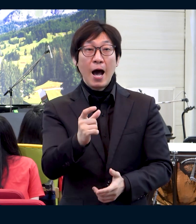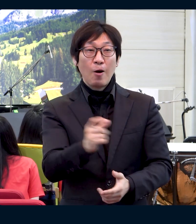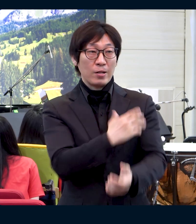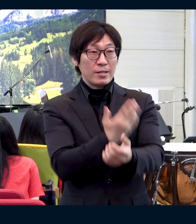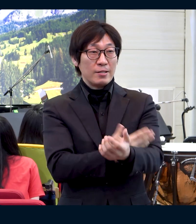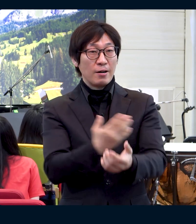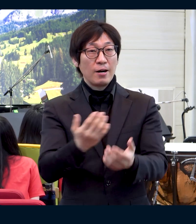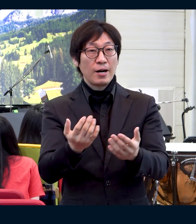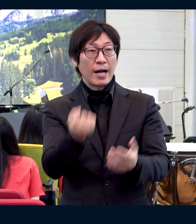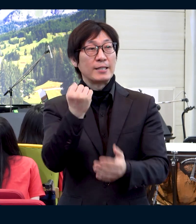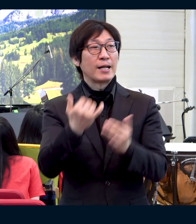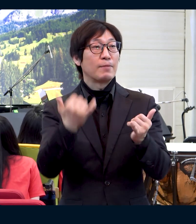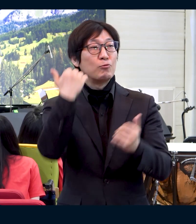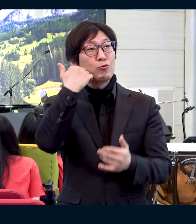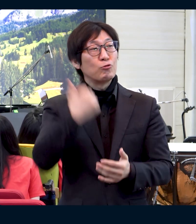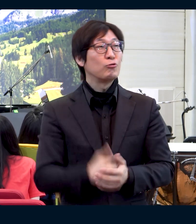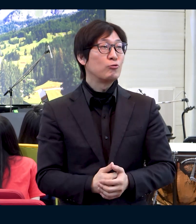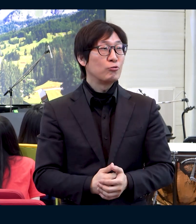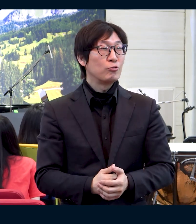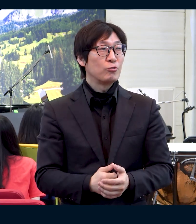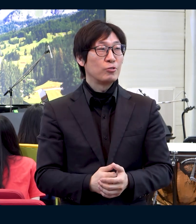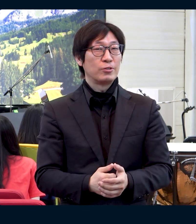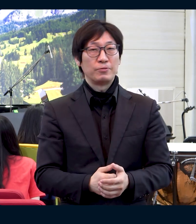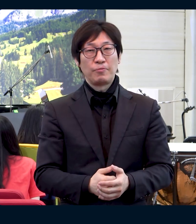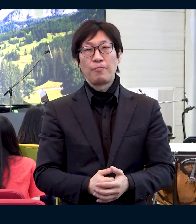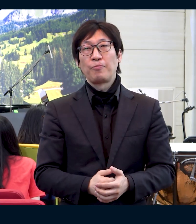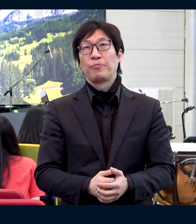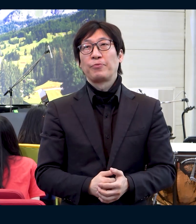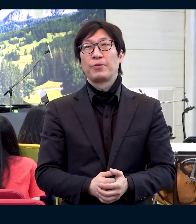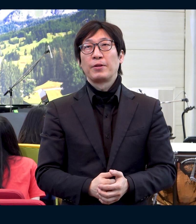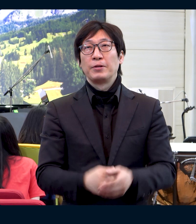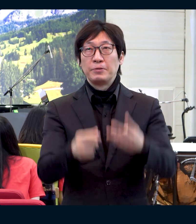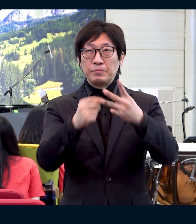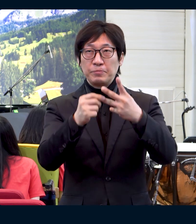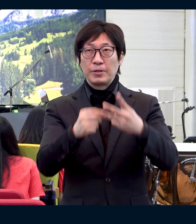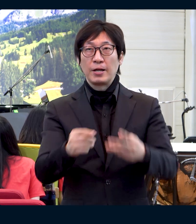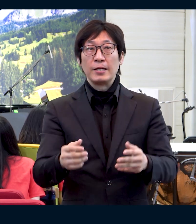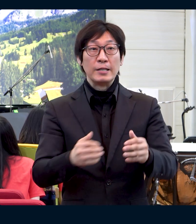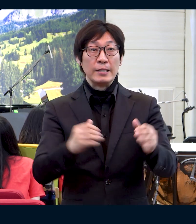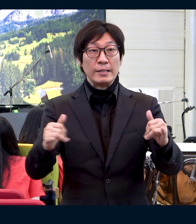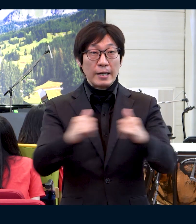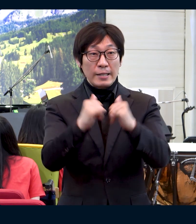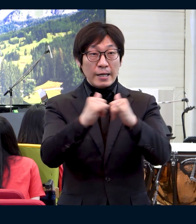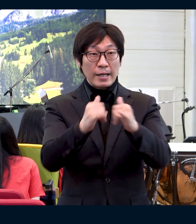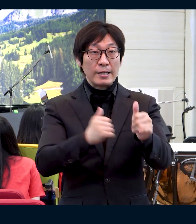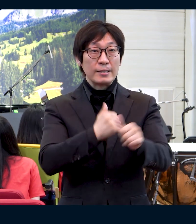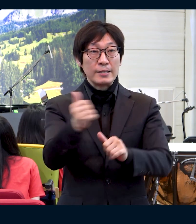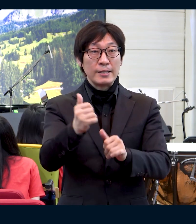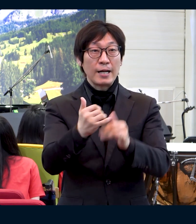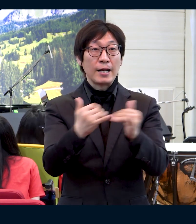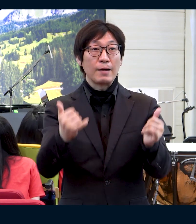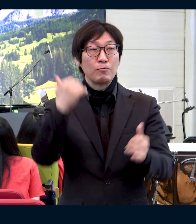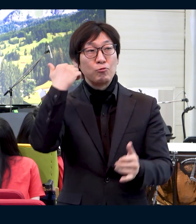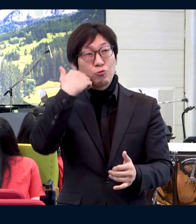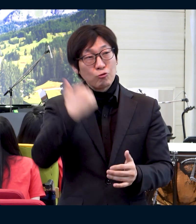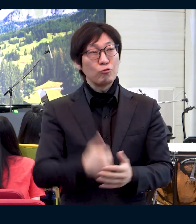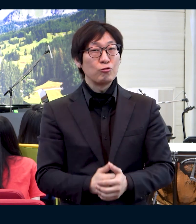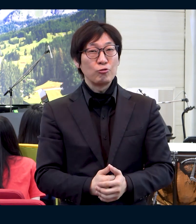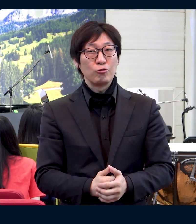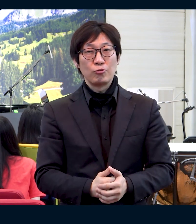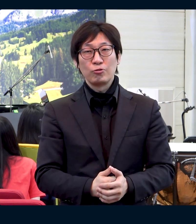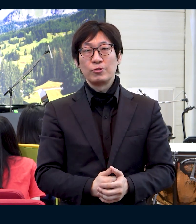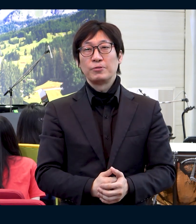능력이 있으신 분은 누구일까요? 예수 그리스도. 3번, 전쟁에서 승리하시는 이는